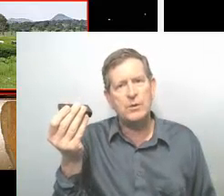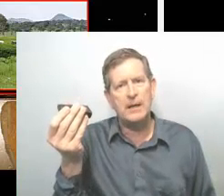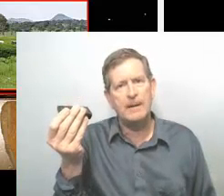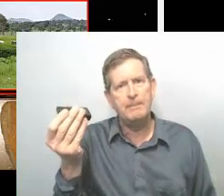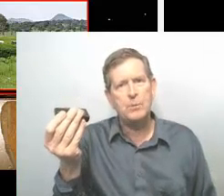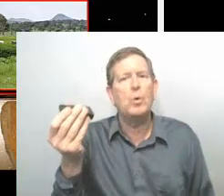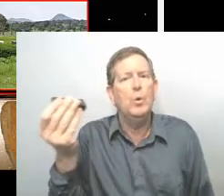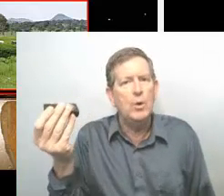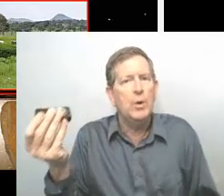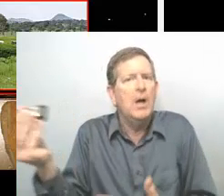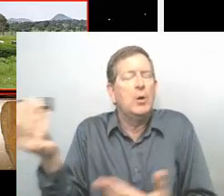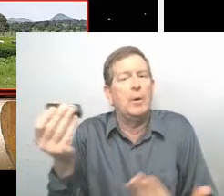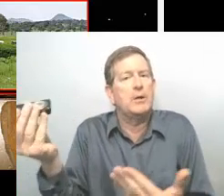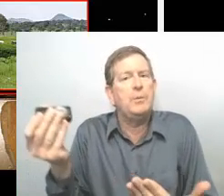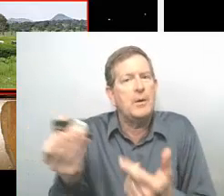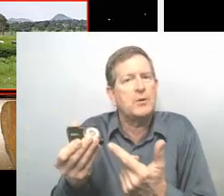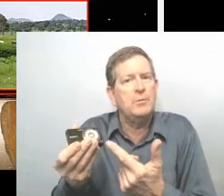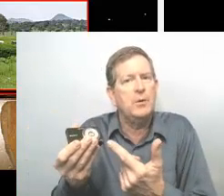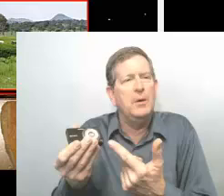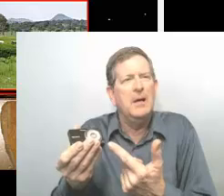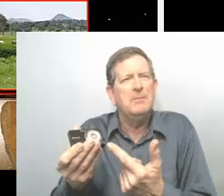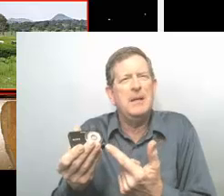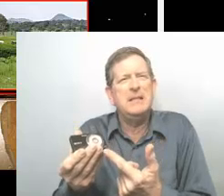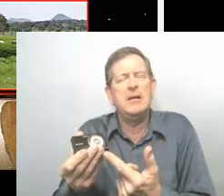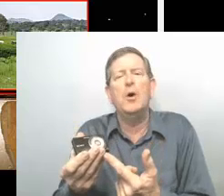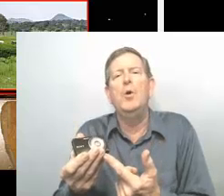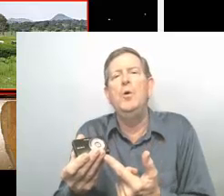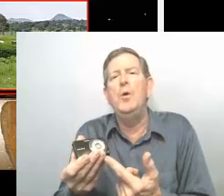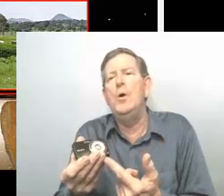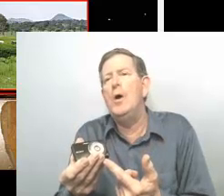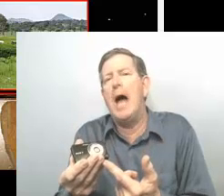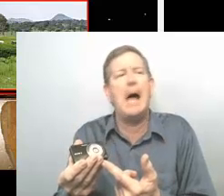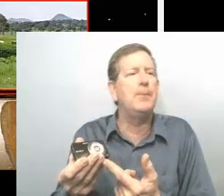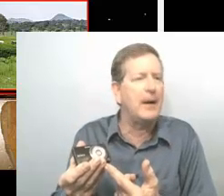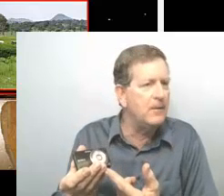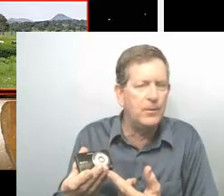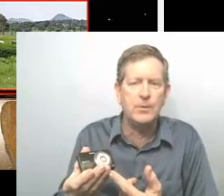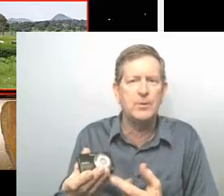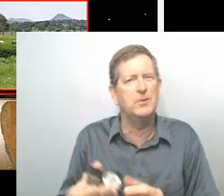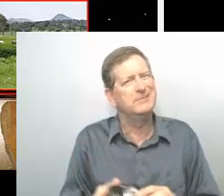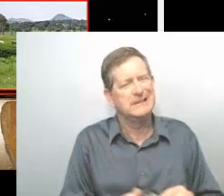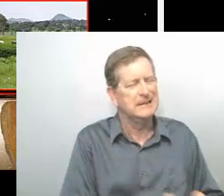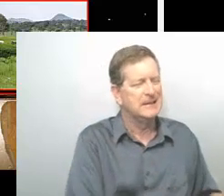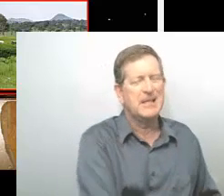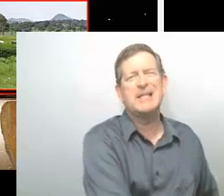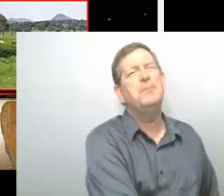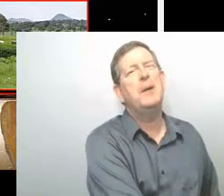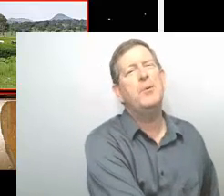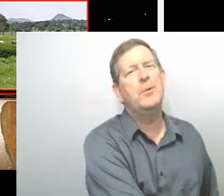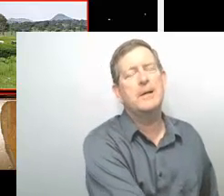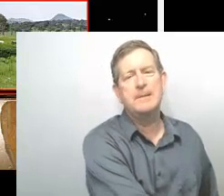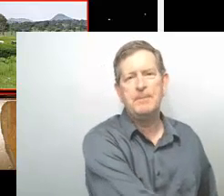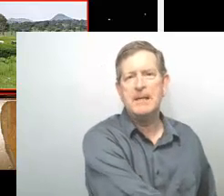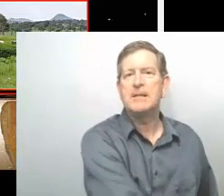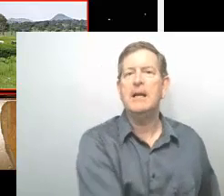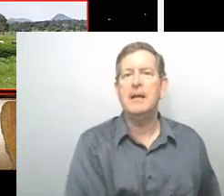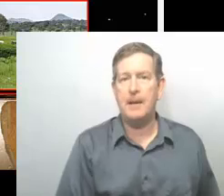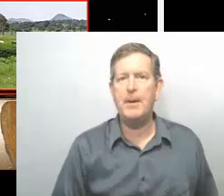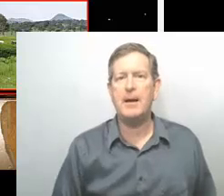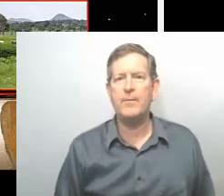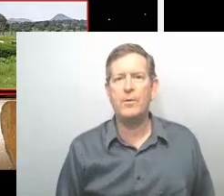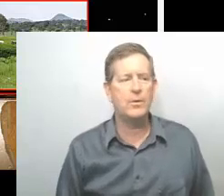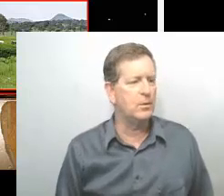mot masculin. Donc, le correspond à ce mot, mais dire le appareil photo, ce n'est pas beau, hein.